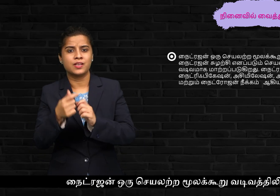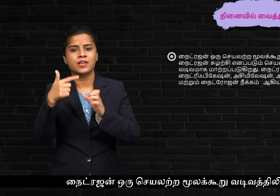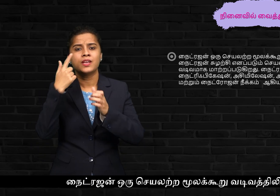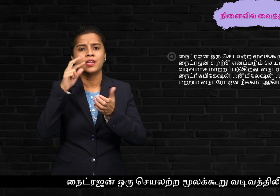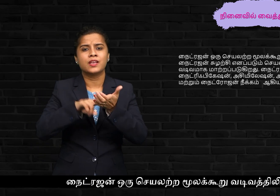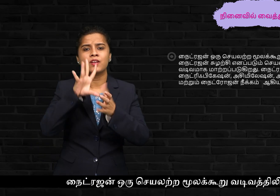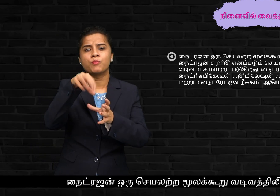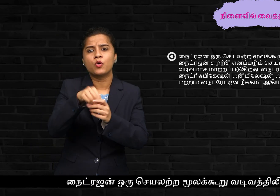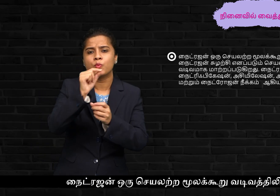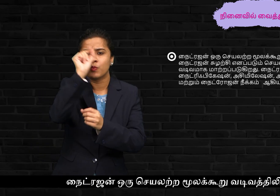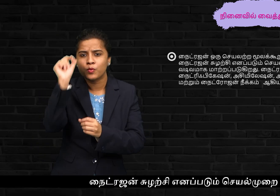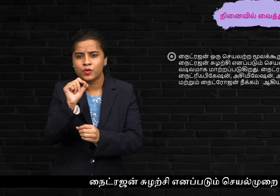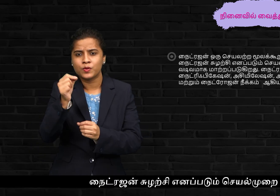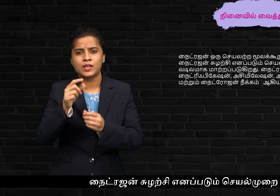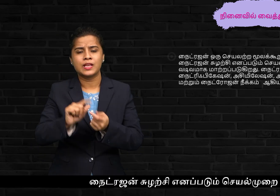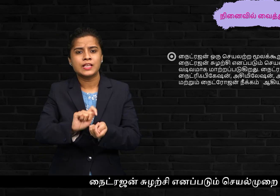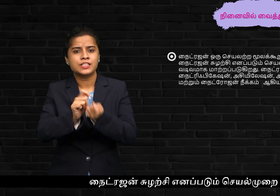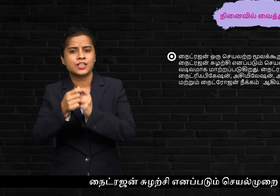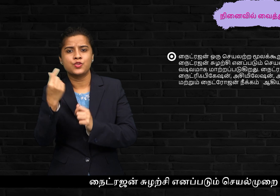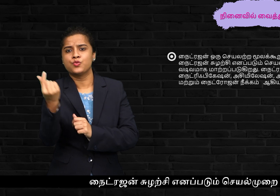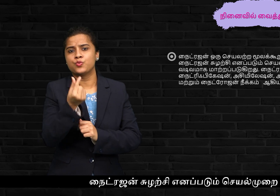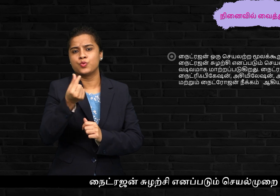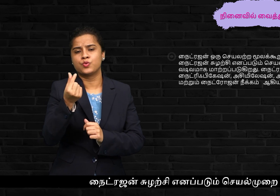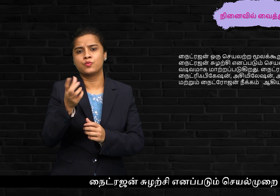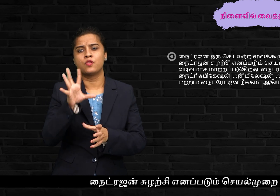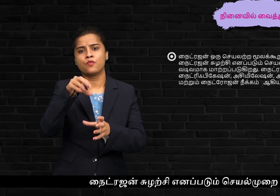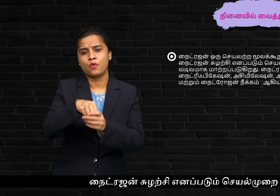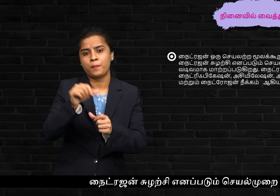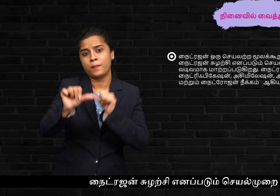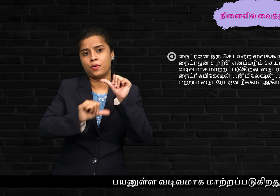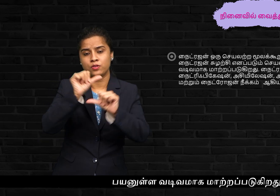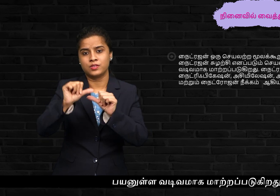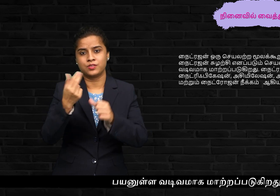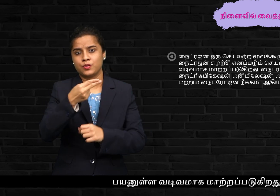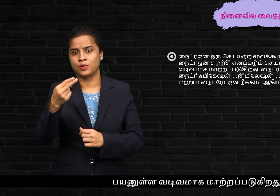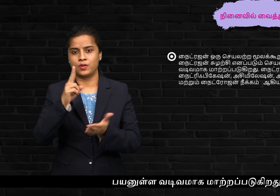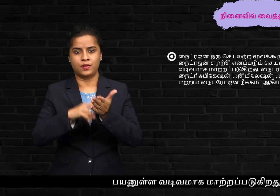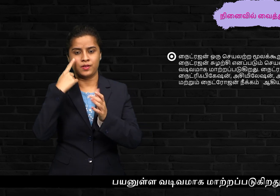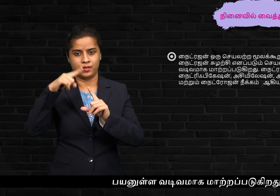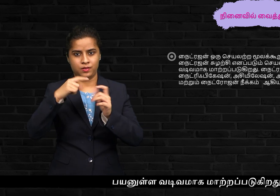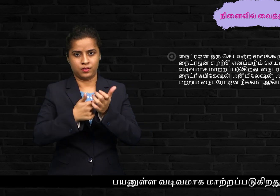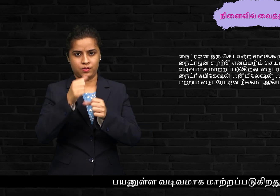வடிவத்திலிருந்து N2 நைட்ரஜன் சுழற்சி எனப்படும் செயல்முறை மூலம் பயனுள்ள வடிவமாக மாற்றப்படுகிறது.